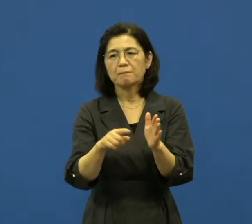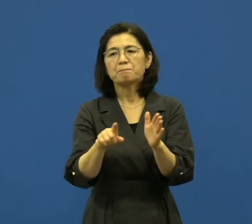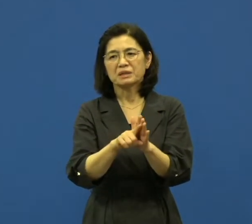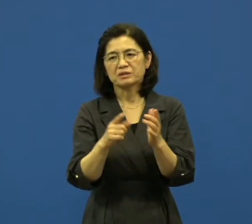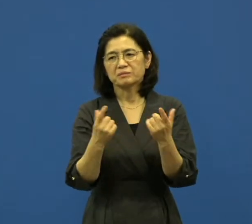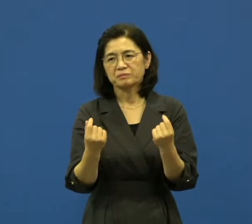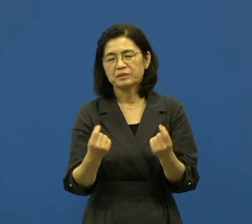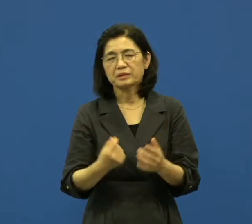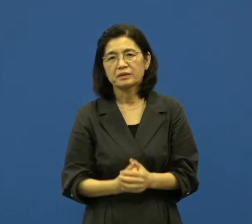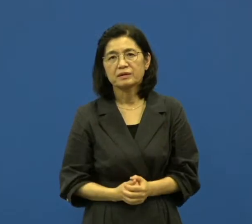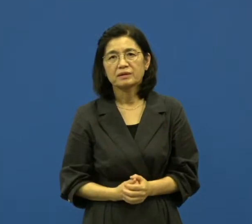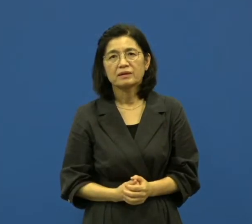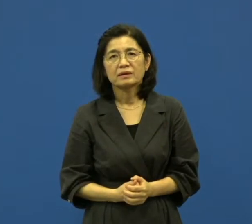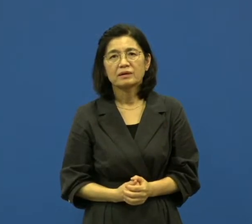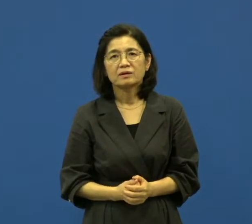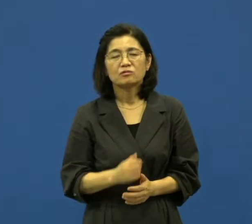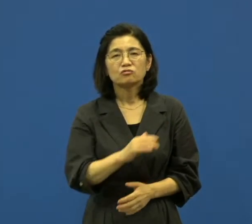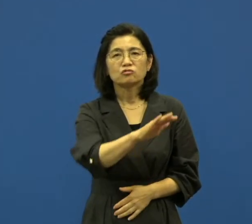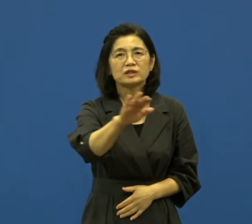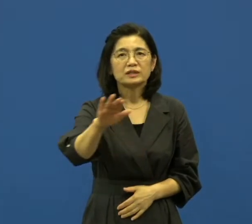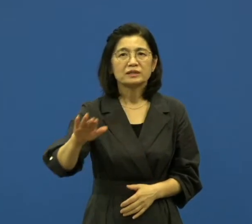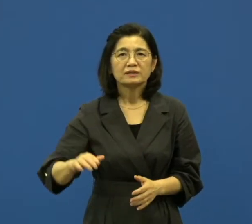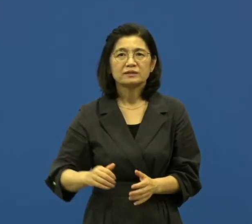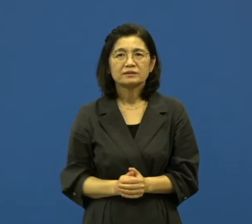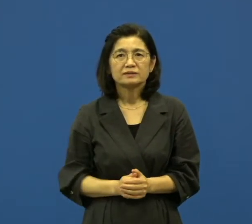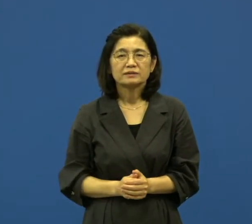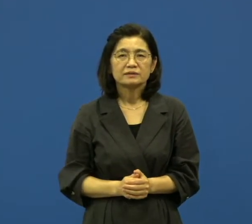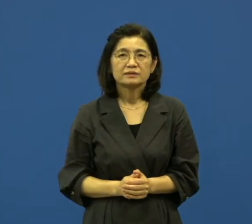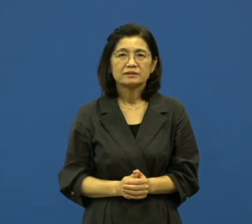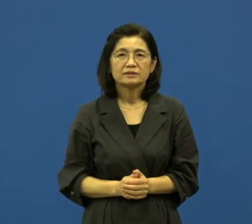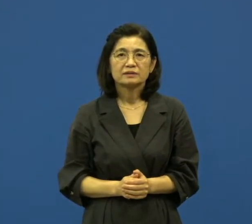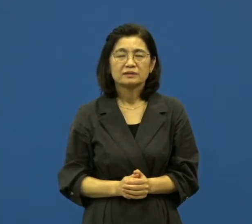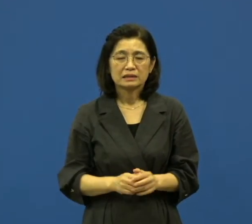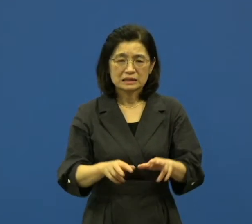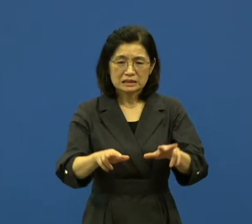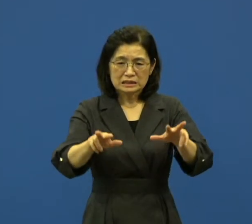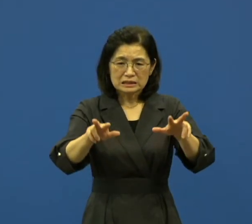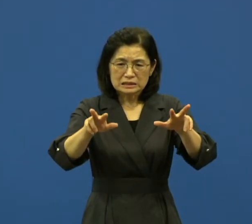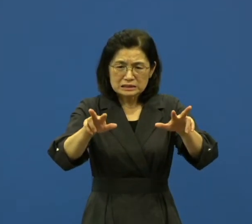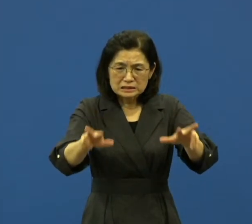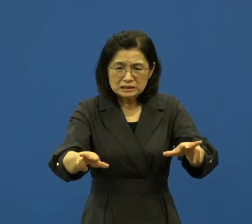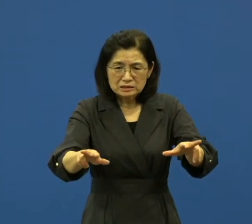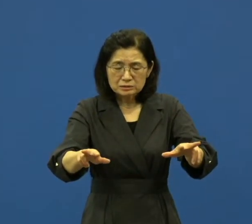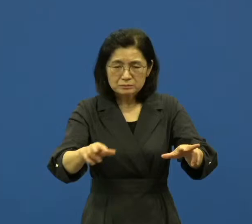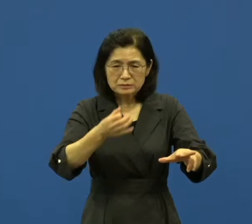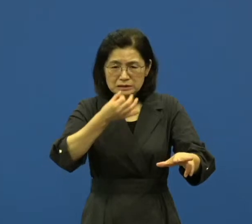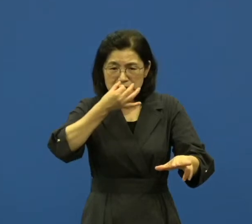여러분, 오늘 우리는 당장 주어진 현실에 급급할 때가 많습니다.